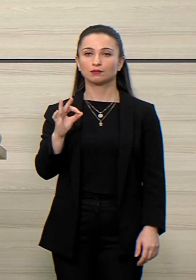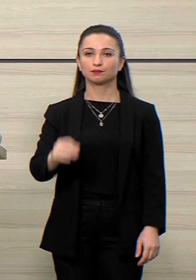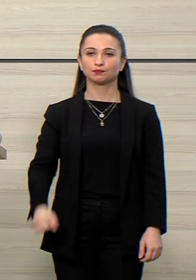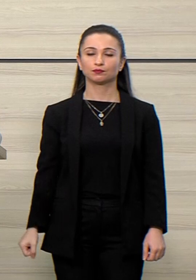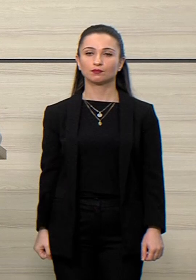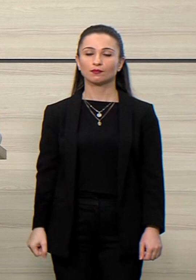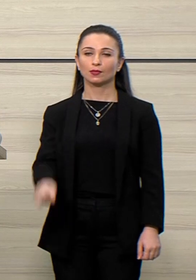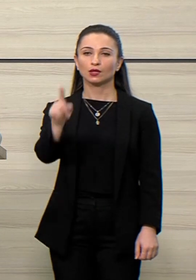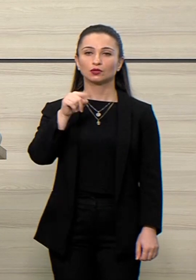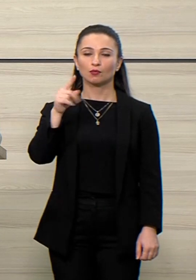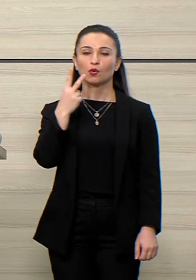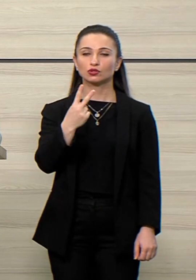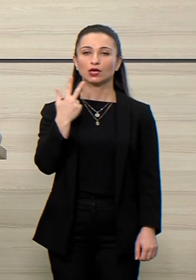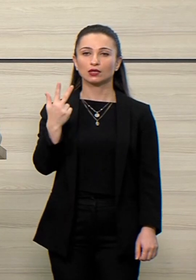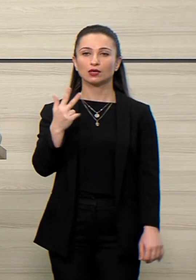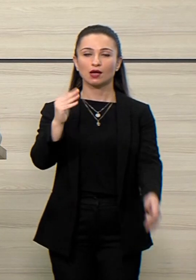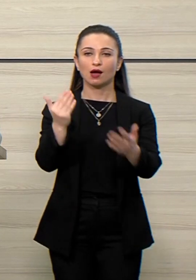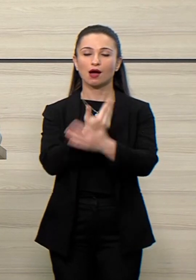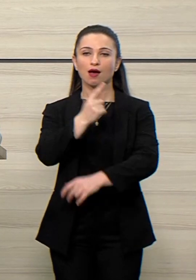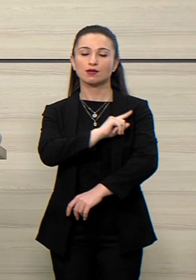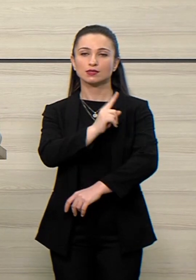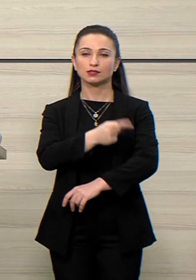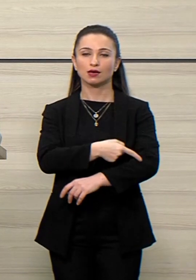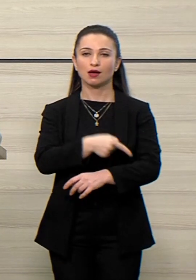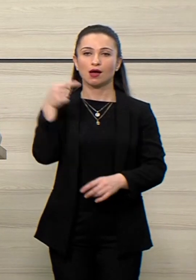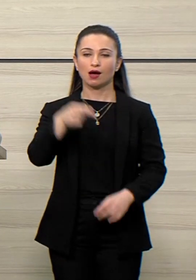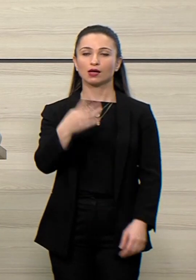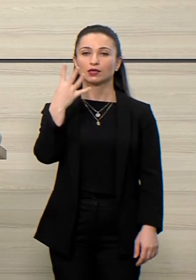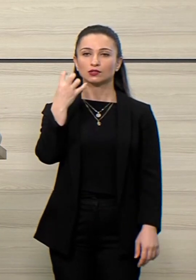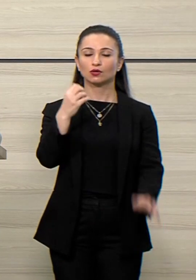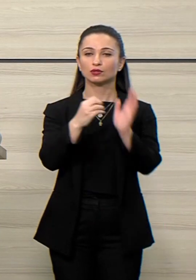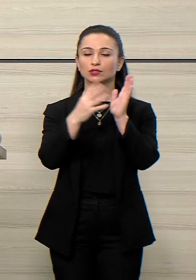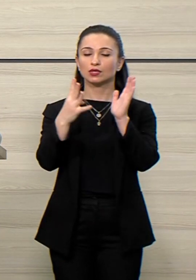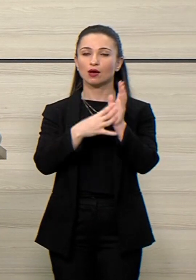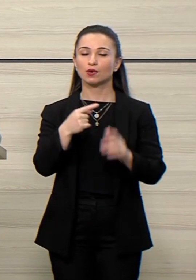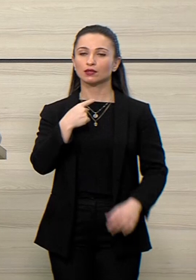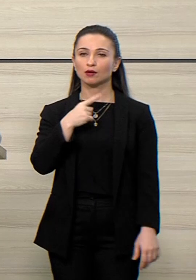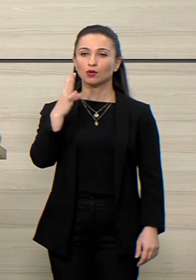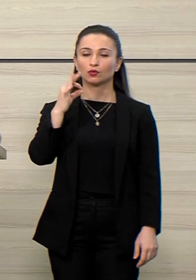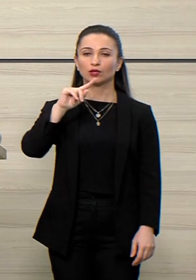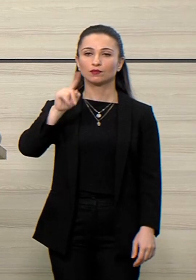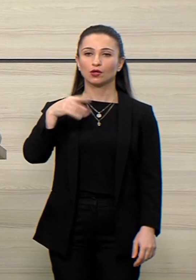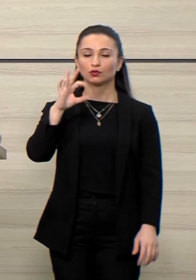0.34%. ნომერი 23 ახალი ძალა, 1419 ხმა,